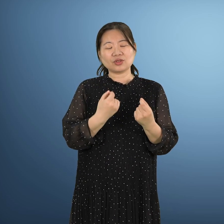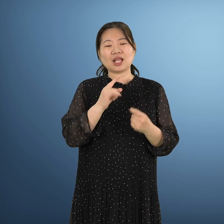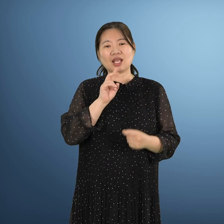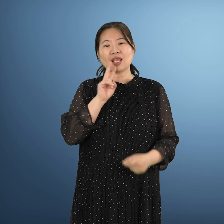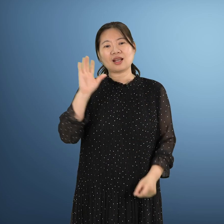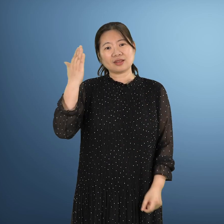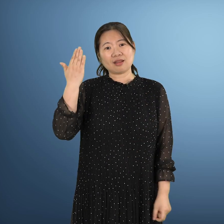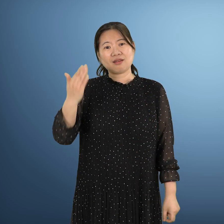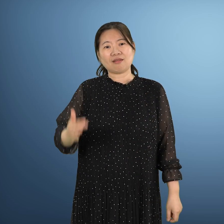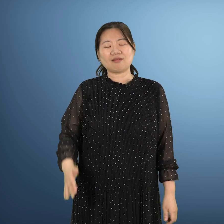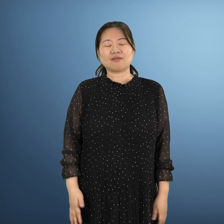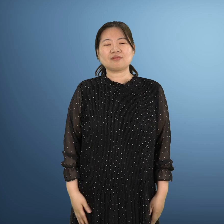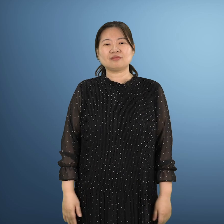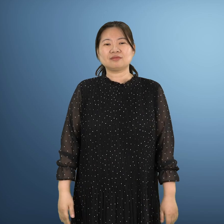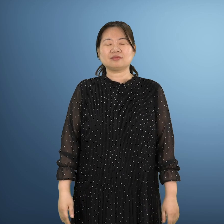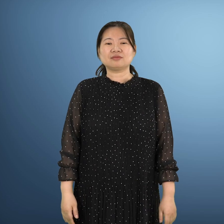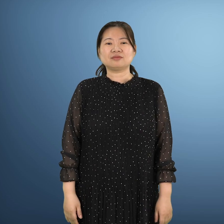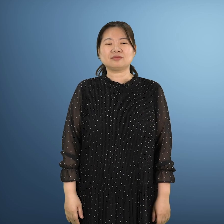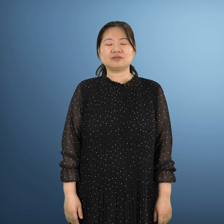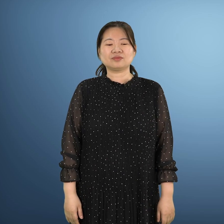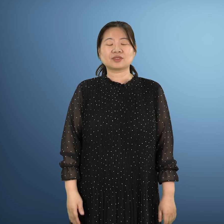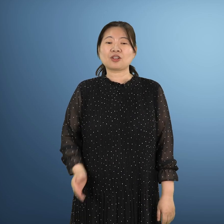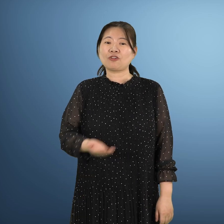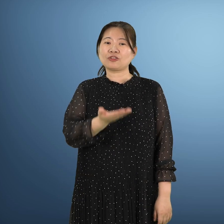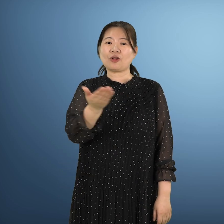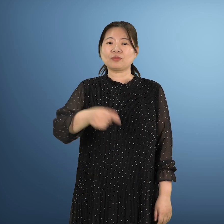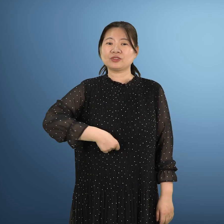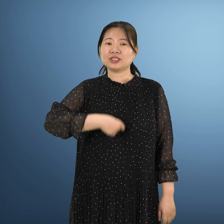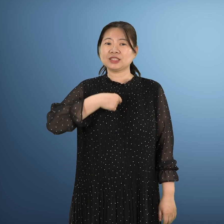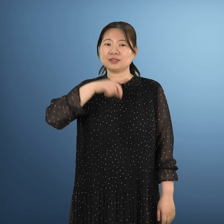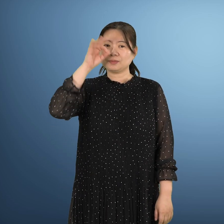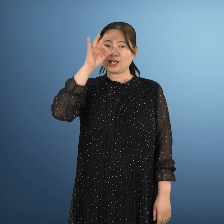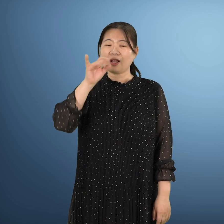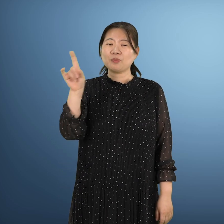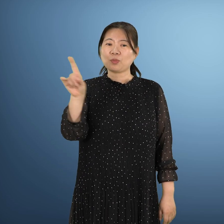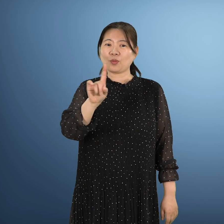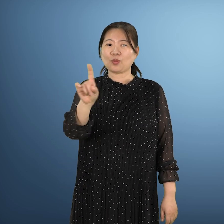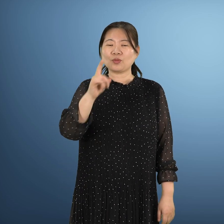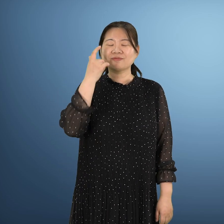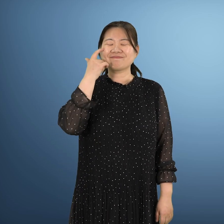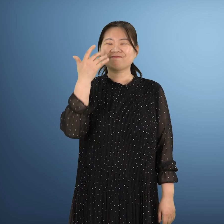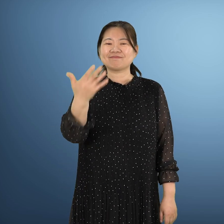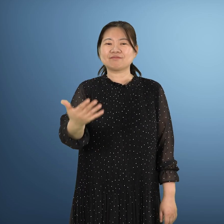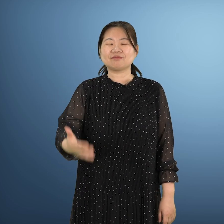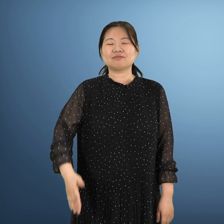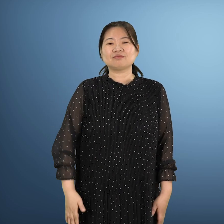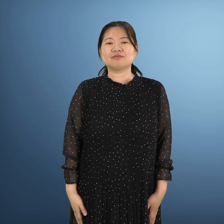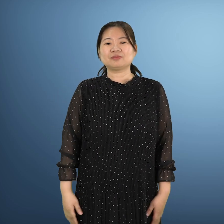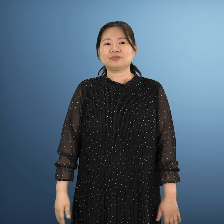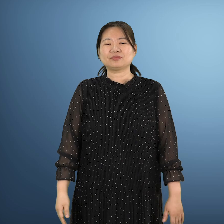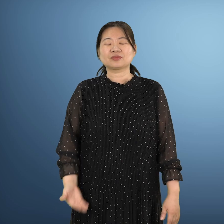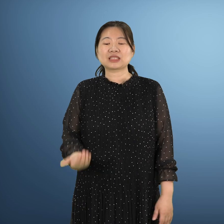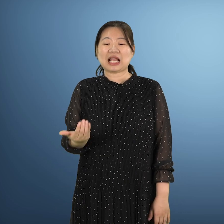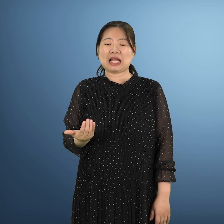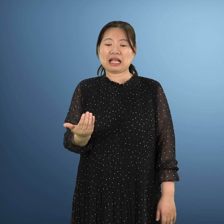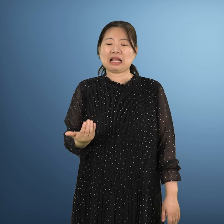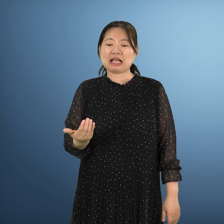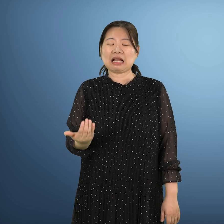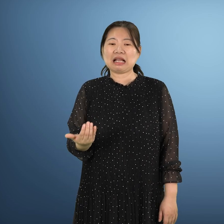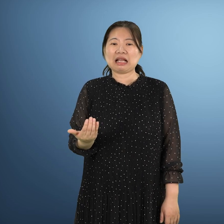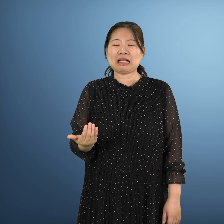그러면 여러분들의 의는 뭡니까? 아까